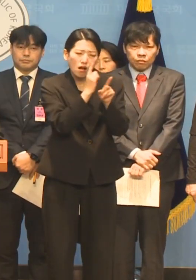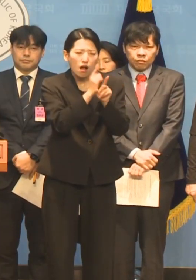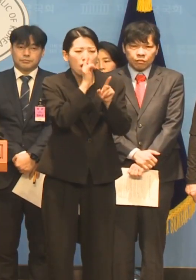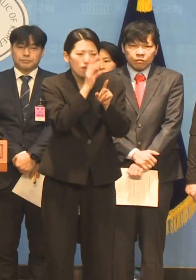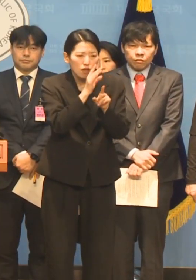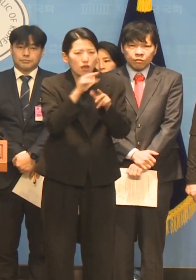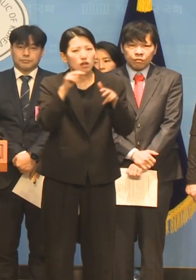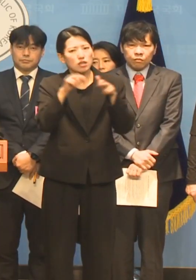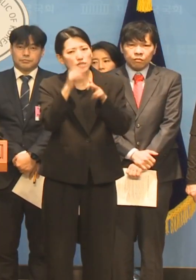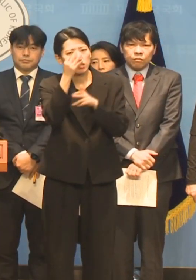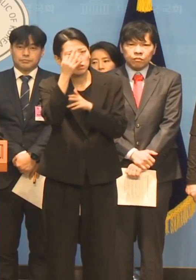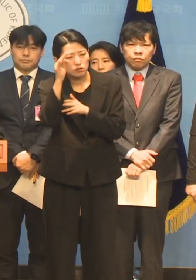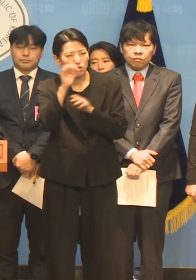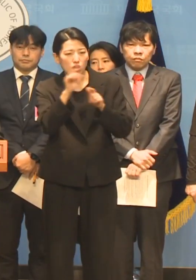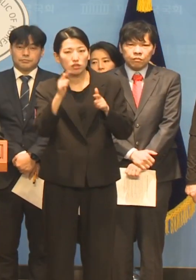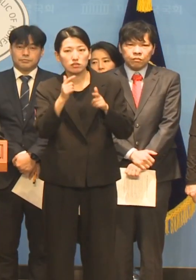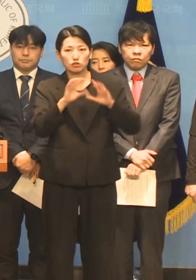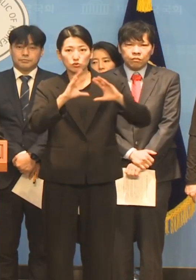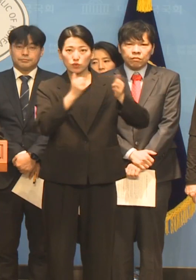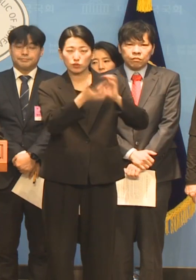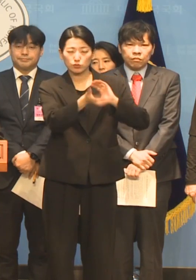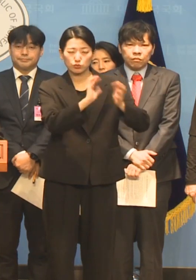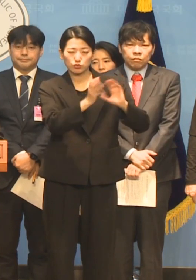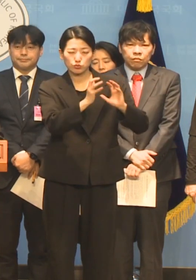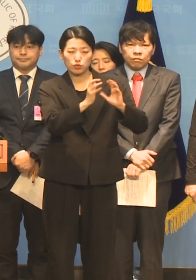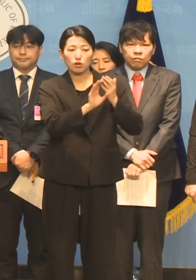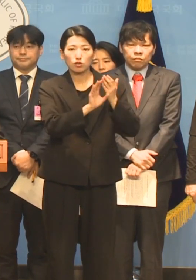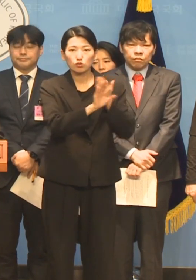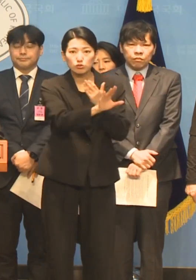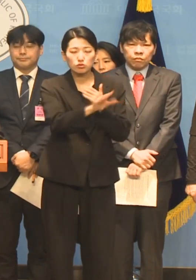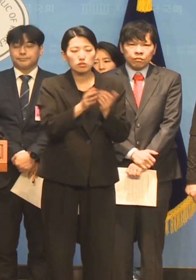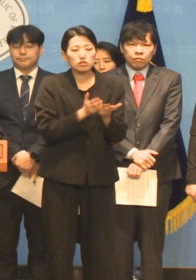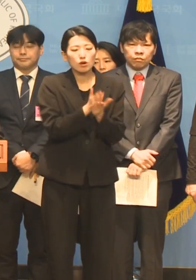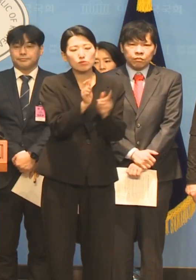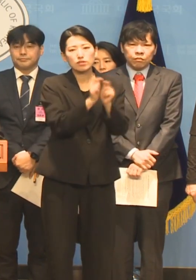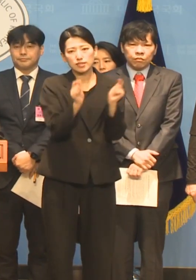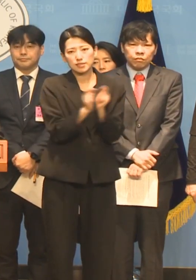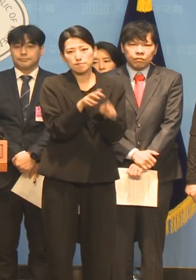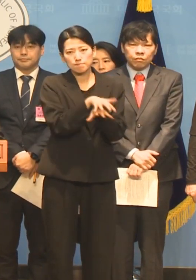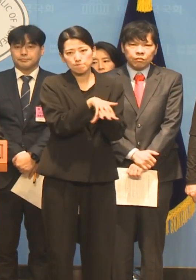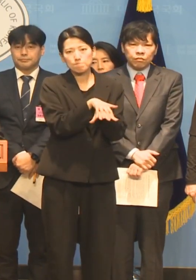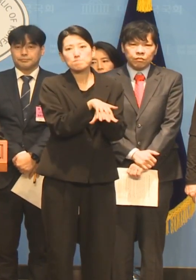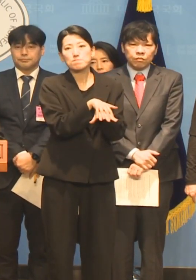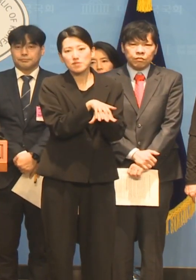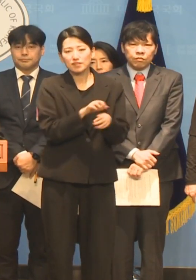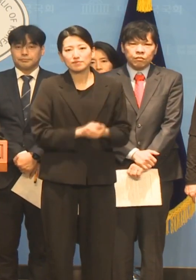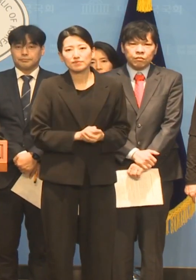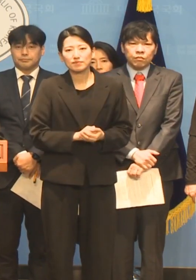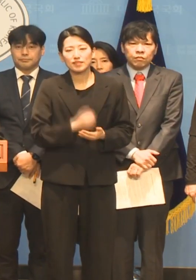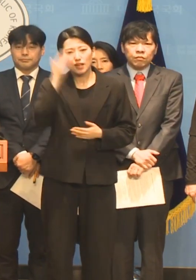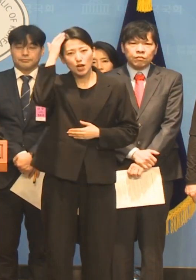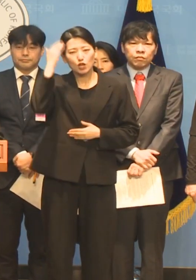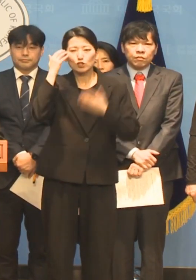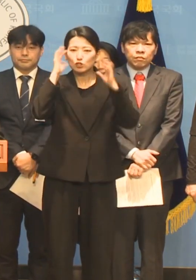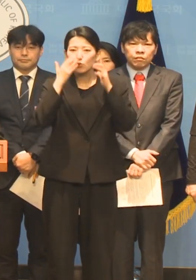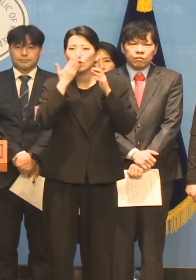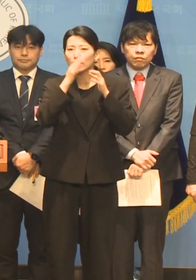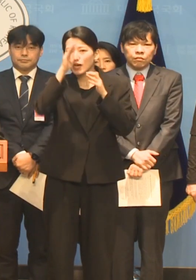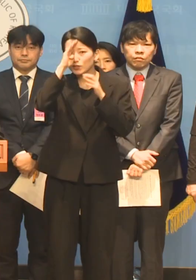위한 국회 토론회 이후 TF팀이 구성되었으며 대한당뇨병연합, 한국소아당뇨인협회,